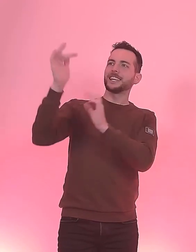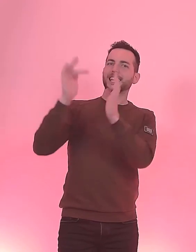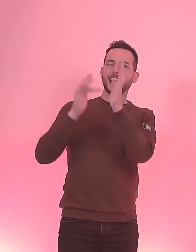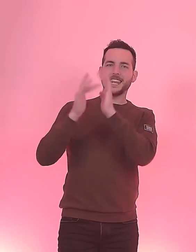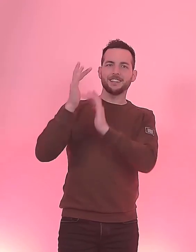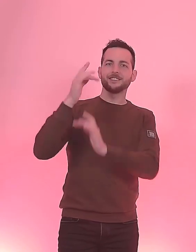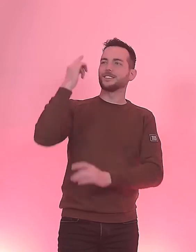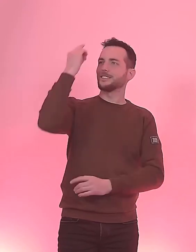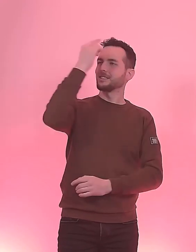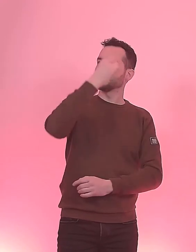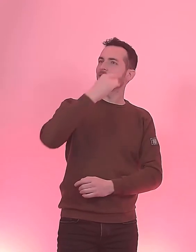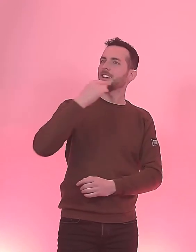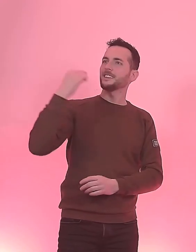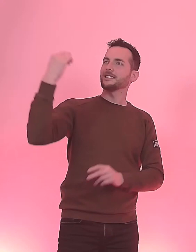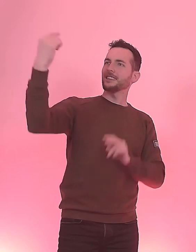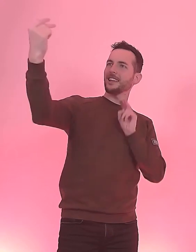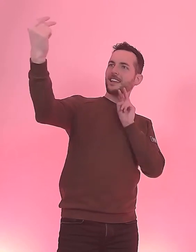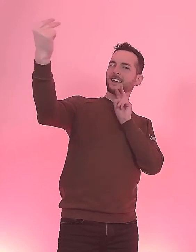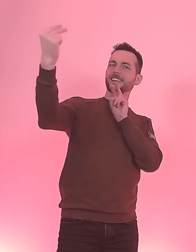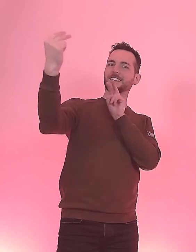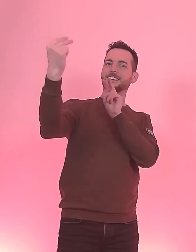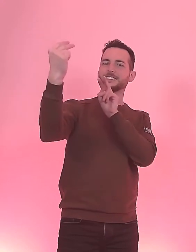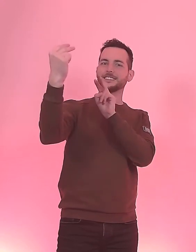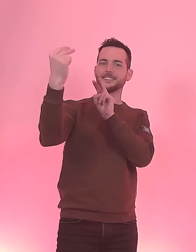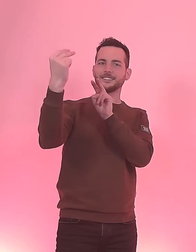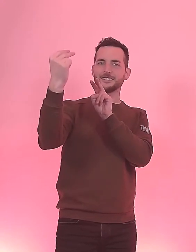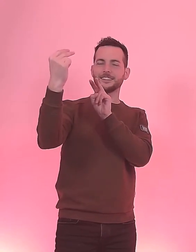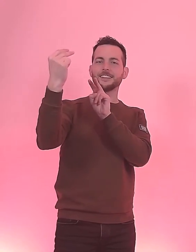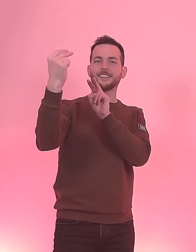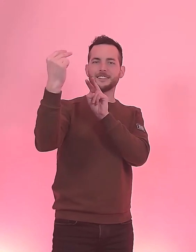les is